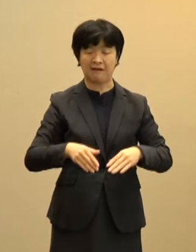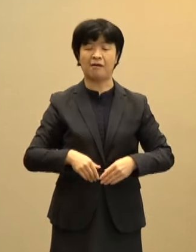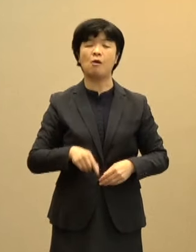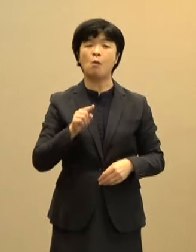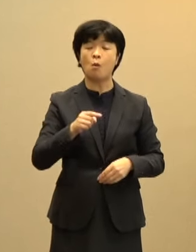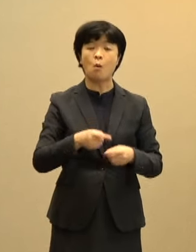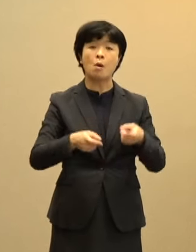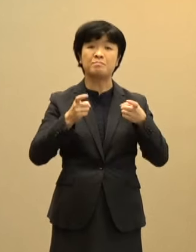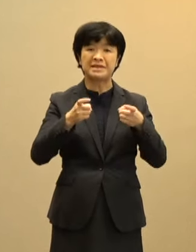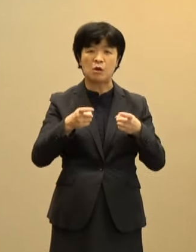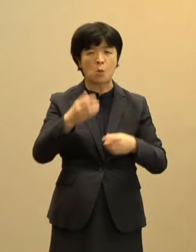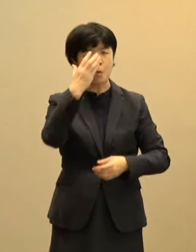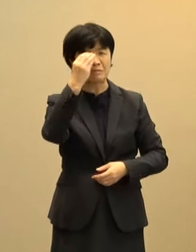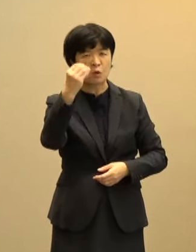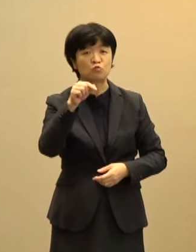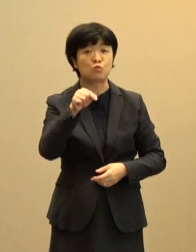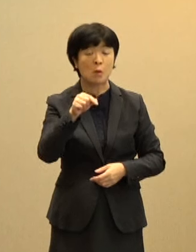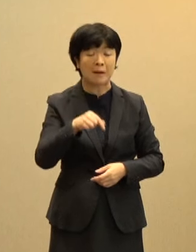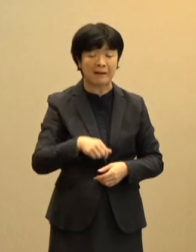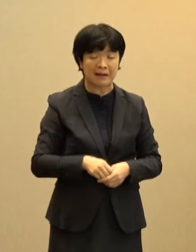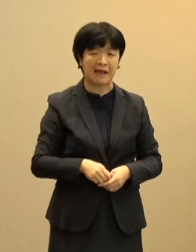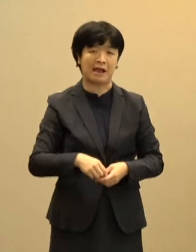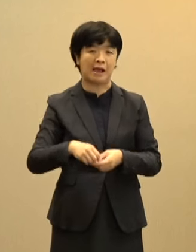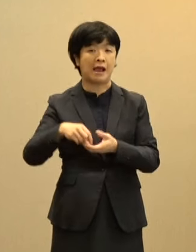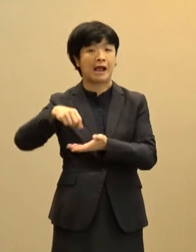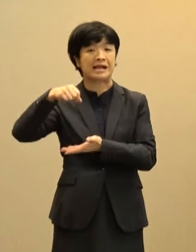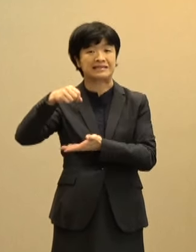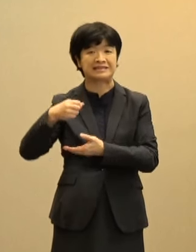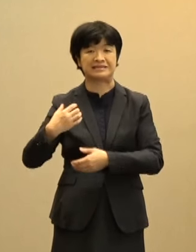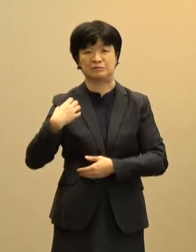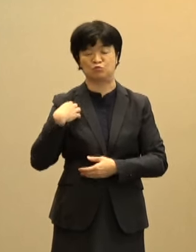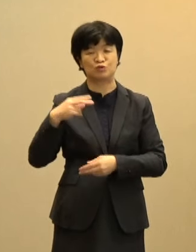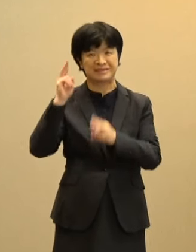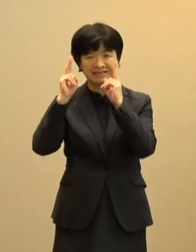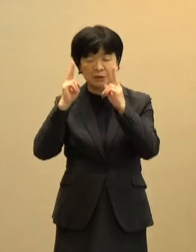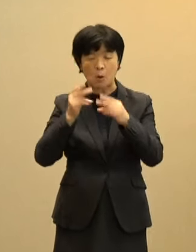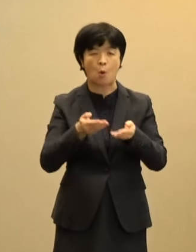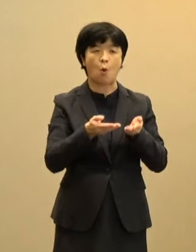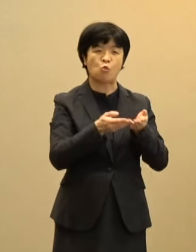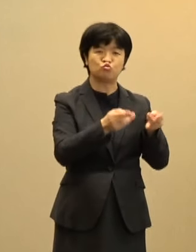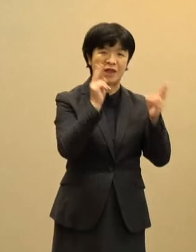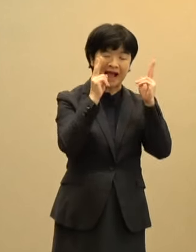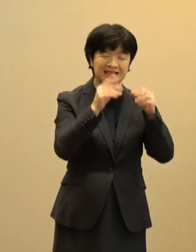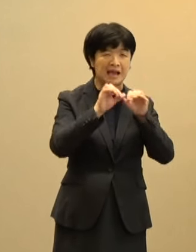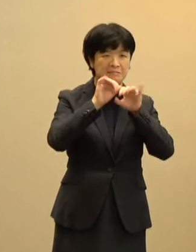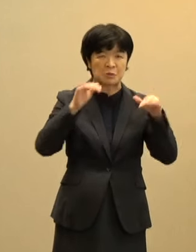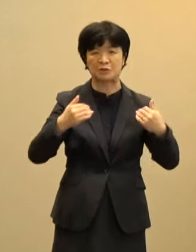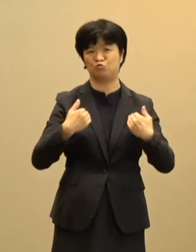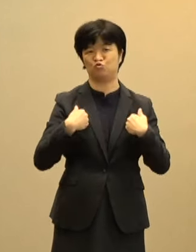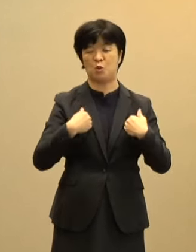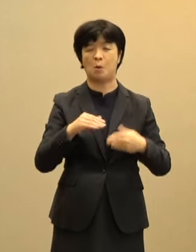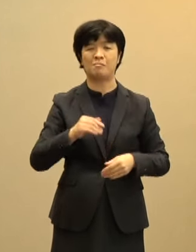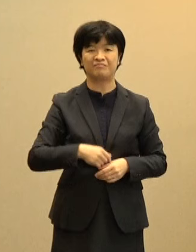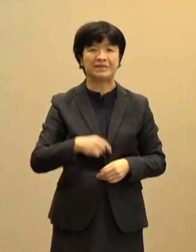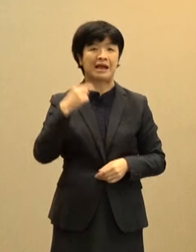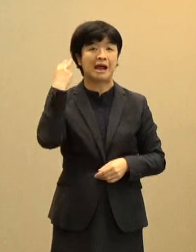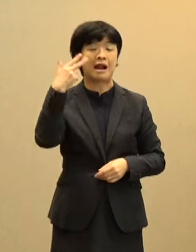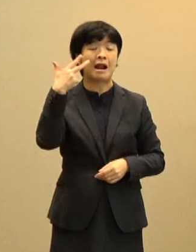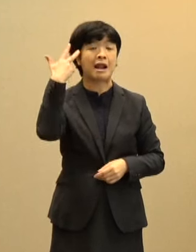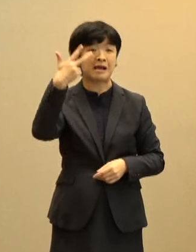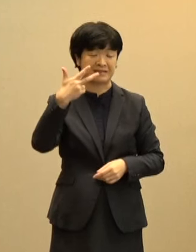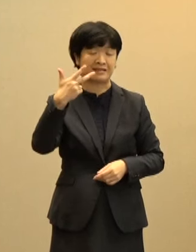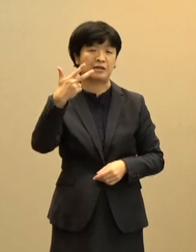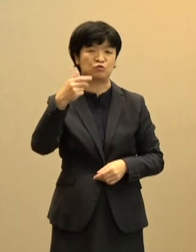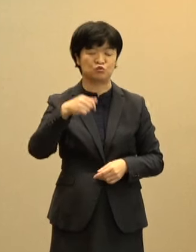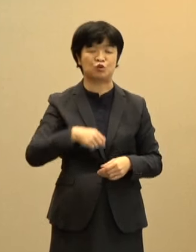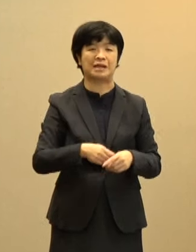力を荷主企業や船会社等の皆様にアピールをするため、来月11月12日TKP 新橋カンファ